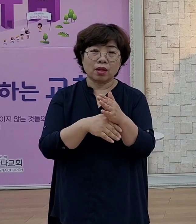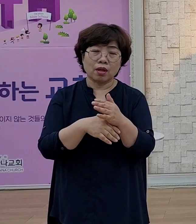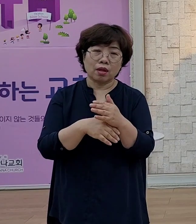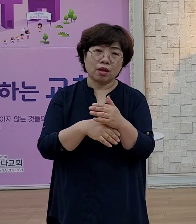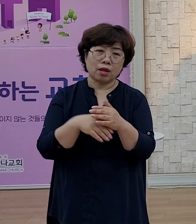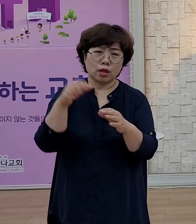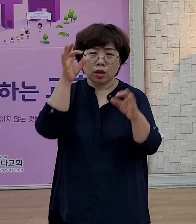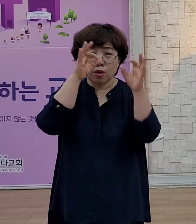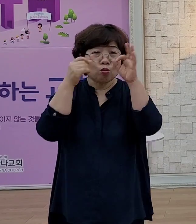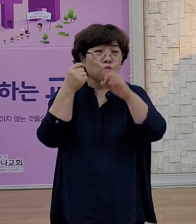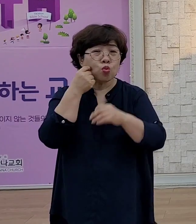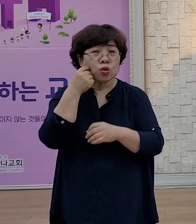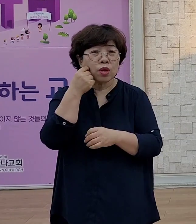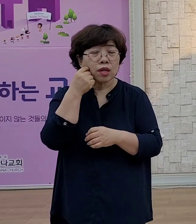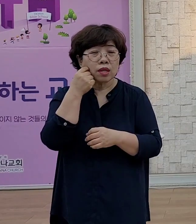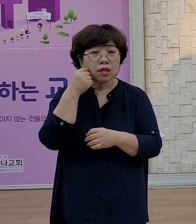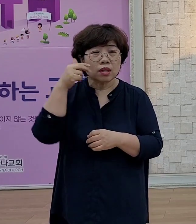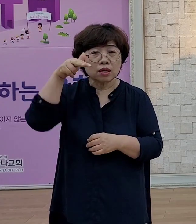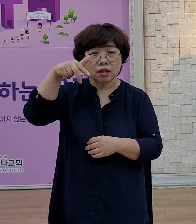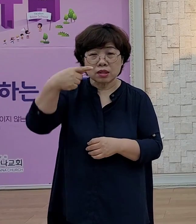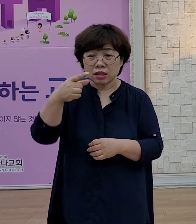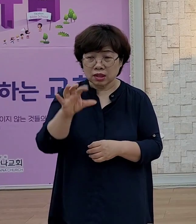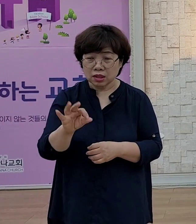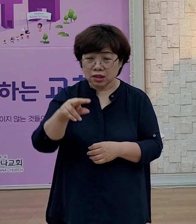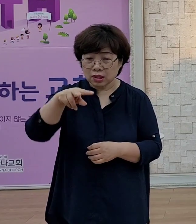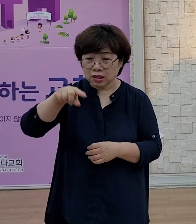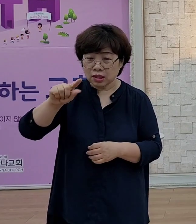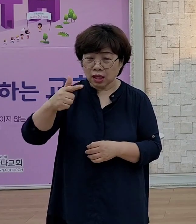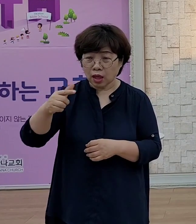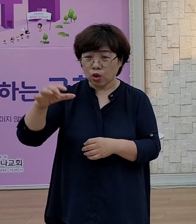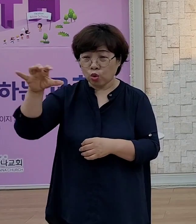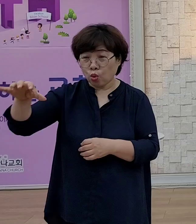없어서 갑자기 정산으로 저희가 이사를 갔잖아요.